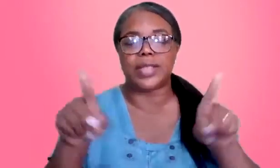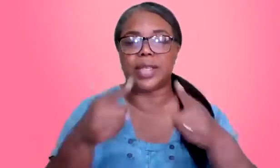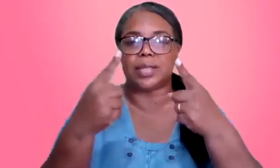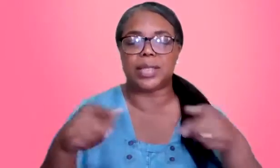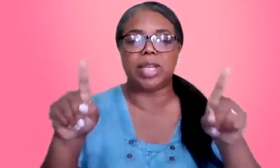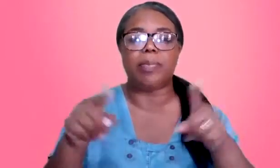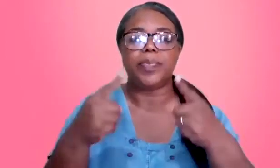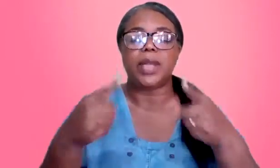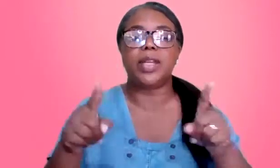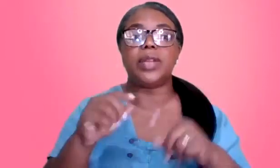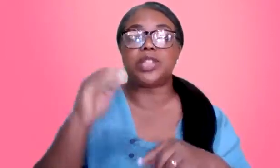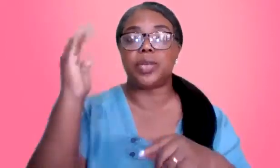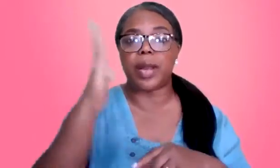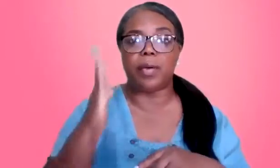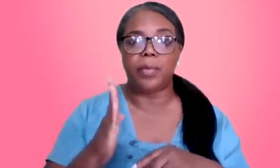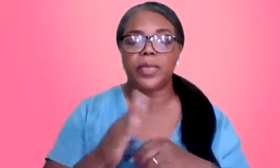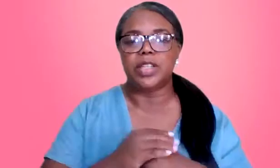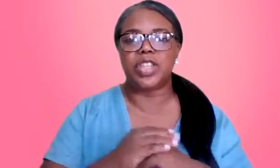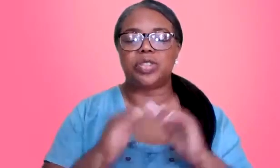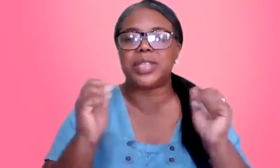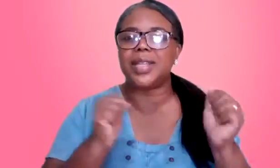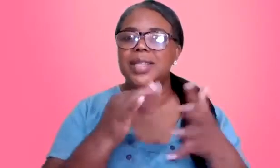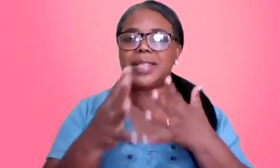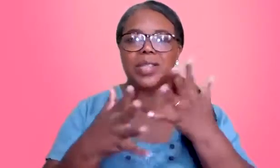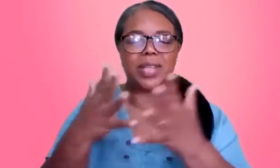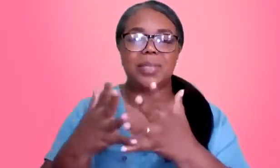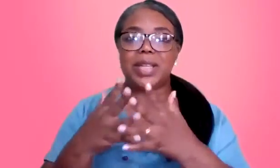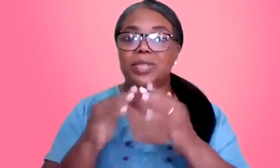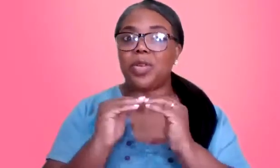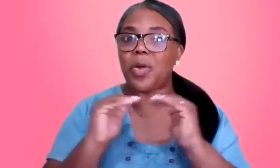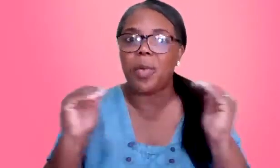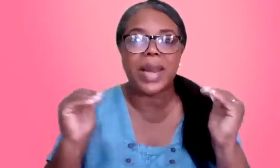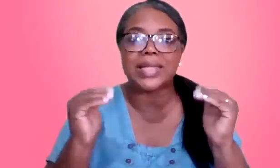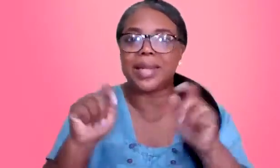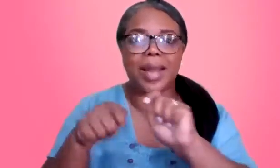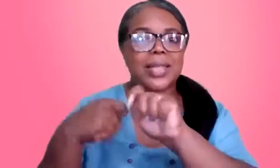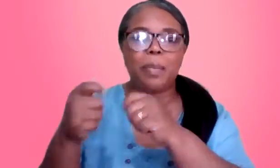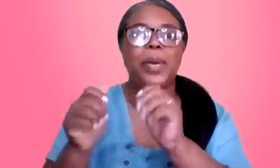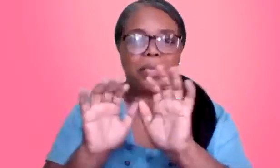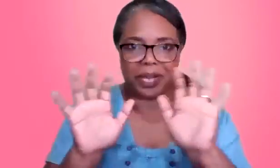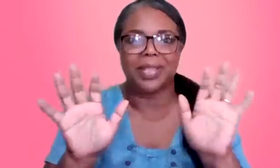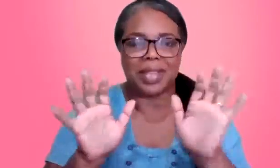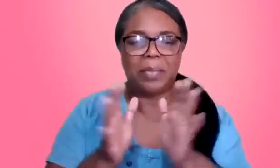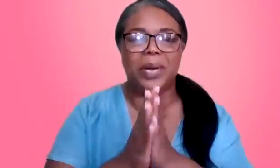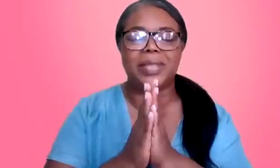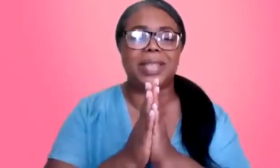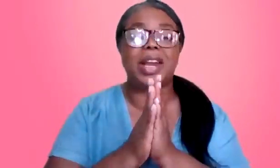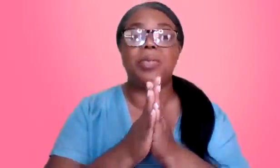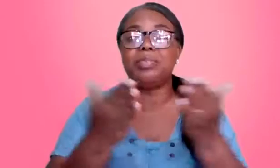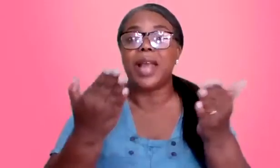fazem assim, hino nacional. Gente, eu estou sinalizando aqui, mas eu não vou cobrar sinais na prova, tá bom? Isso aqui é